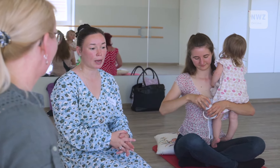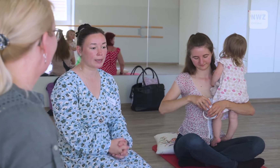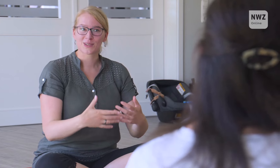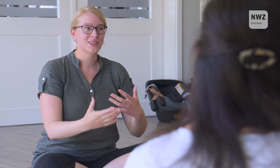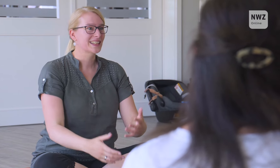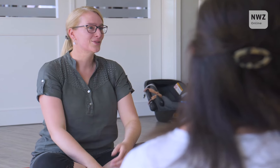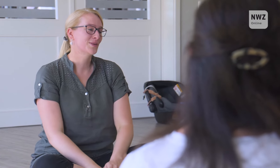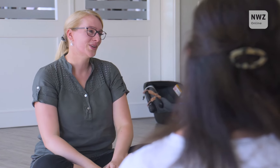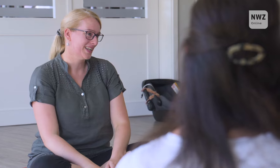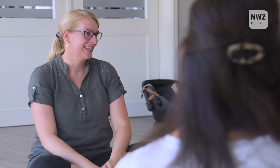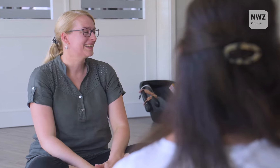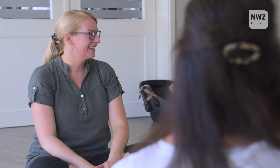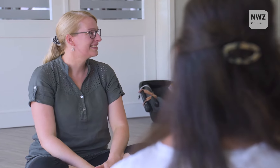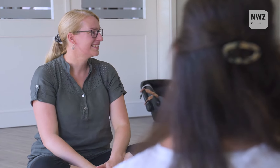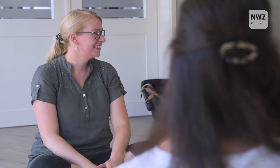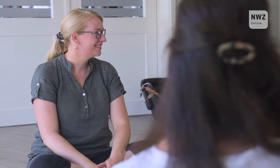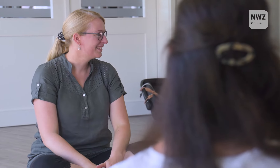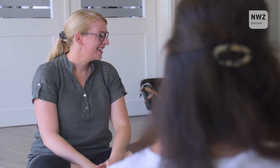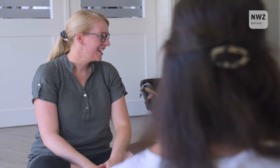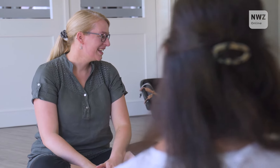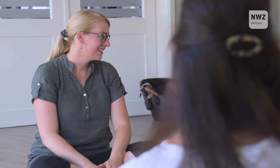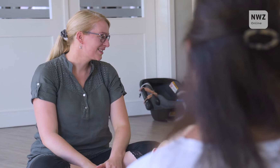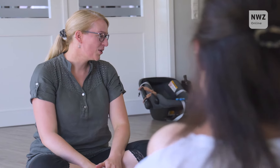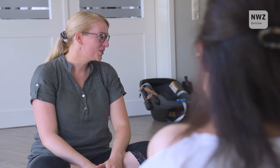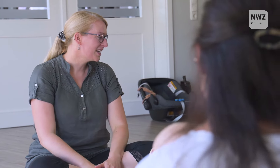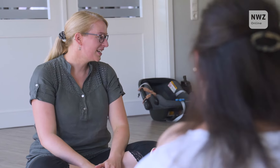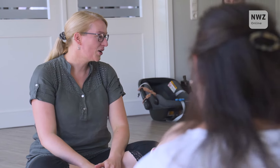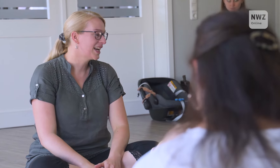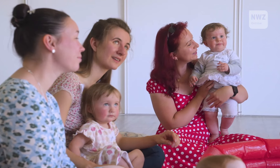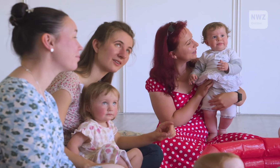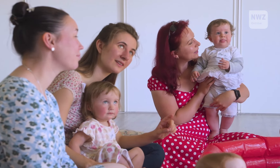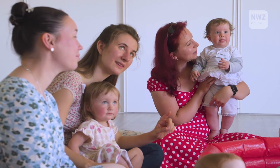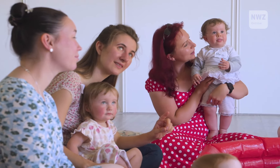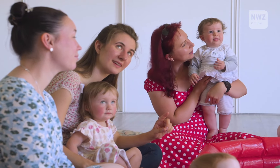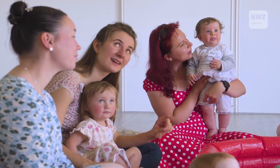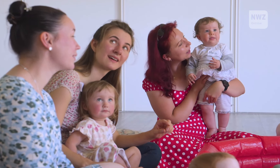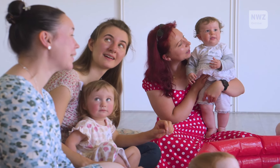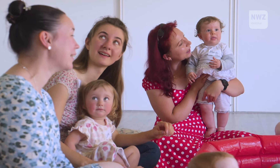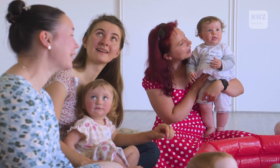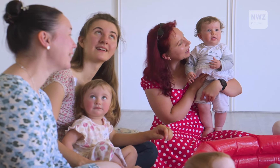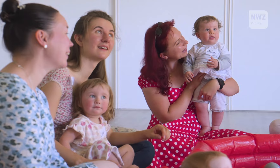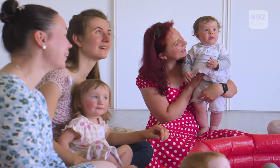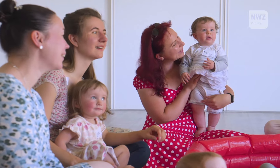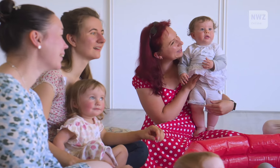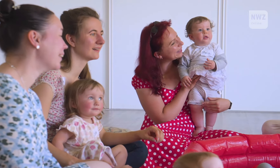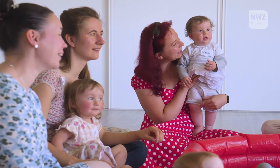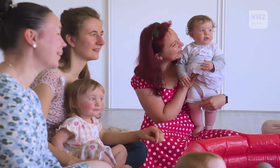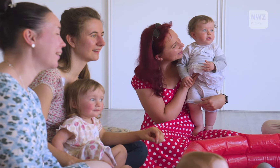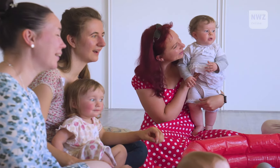fangen wir an, ne, nach diesem Konzept, und dann wird ausgebaut. Das sind nachher, wenn das Kind so 1,5 ist, sind das so um die 150 Gebärden.